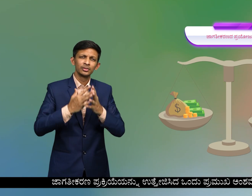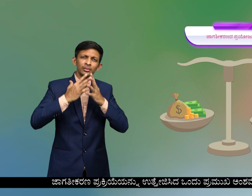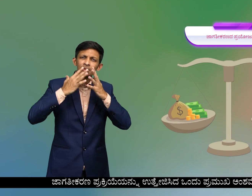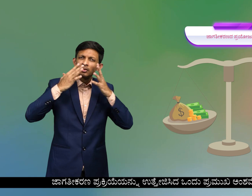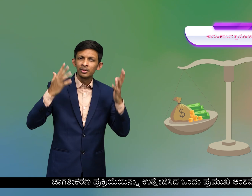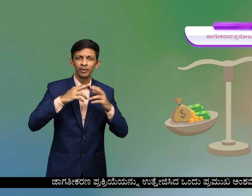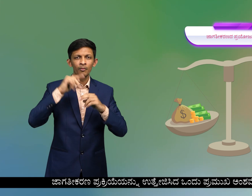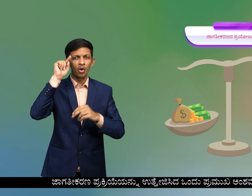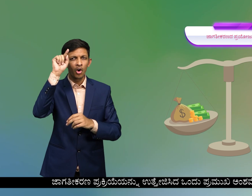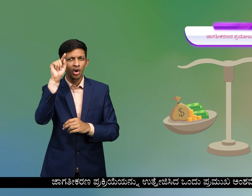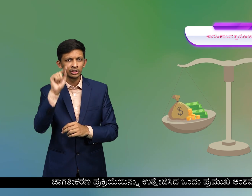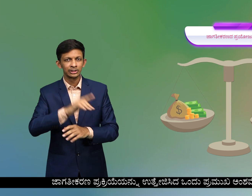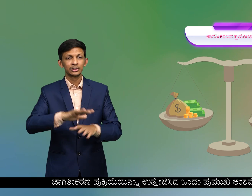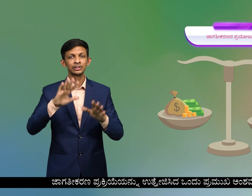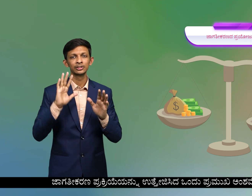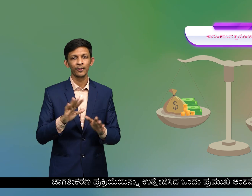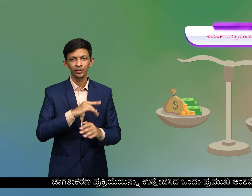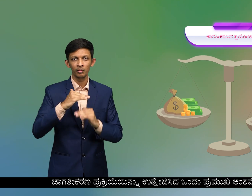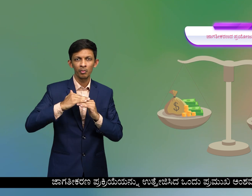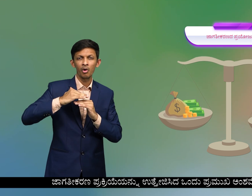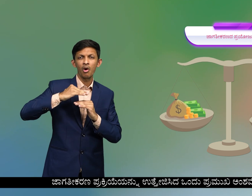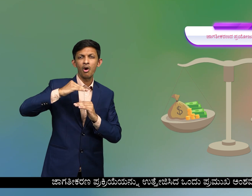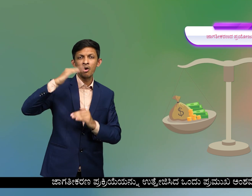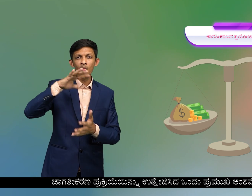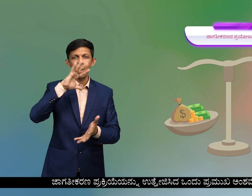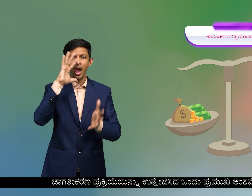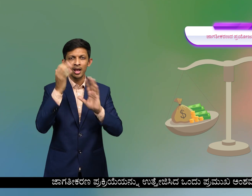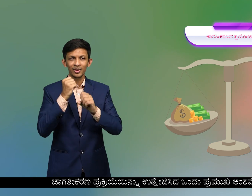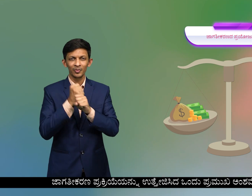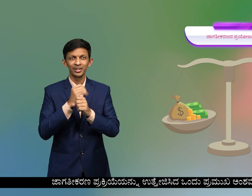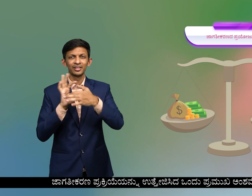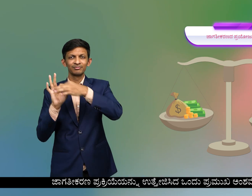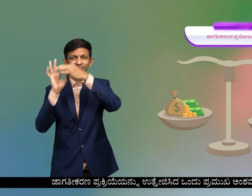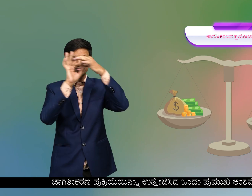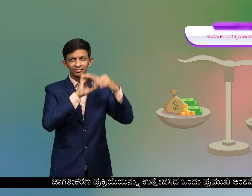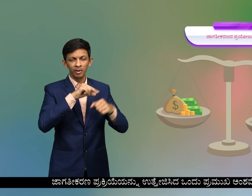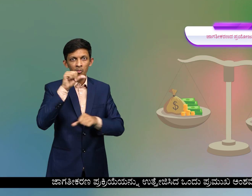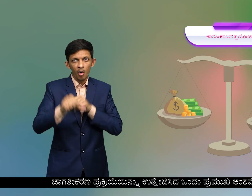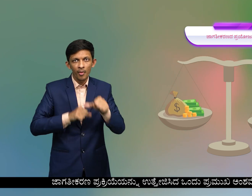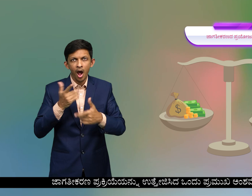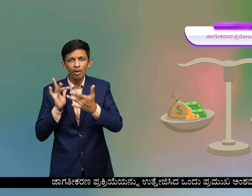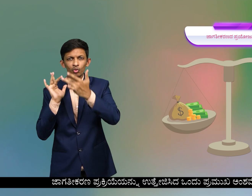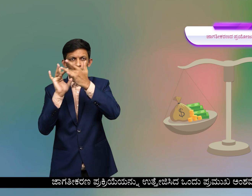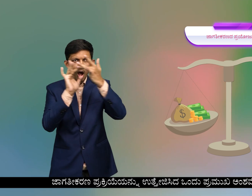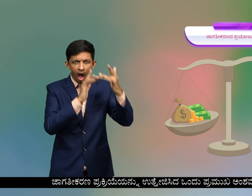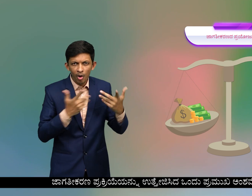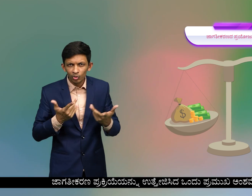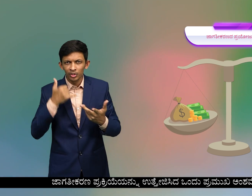ಜಾಗತೀಕರಣ ಪ್ರಕ್ರಿಯೆಯನ್ನು ಉತ್ತೇಜಿಸಿದ ಒಂದು ಪ್ರಮುಖ ಅಂಶವೆಂದರೆ ವೆಚ್ಚ.